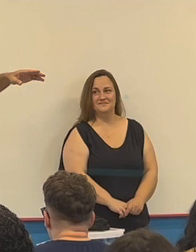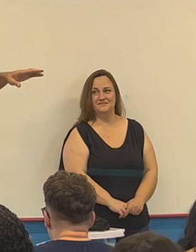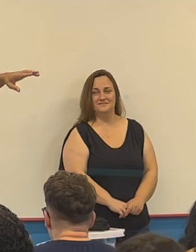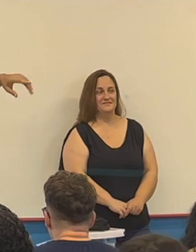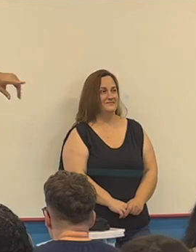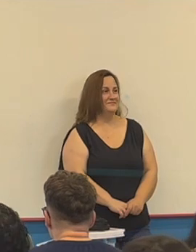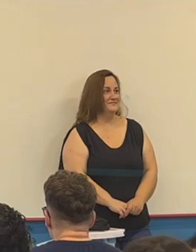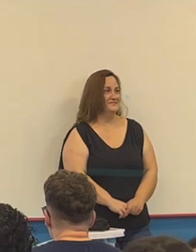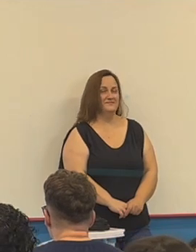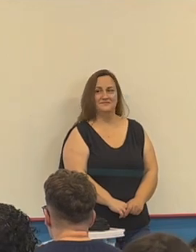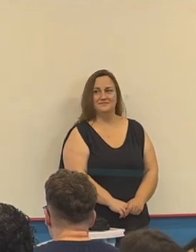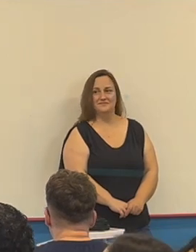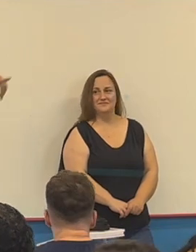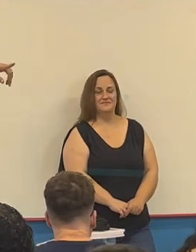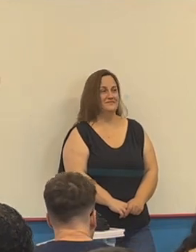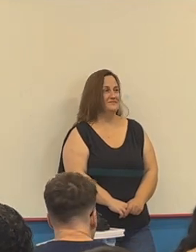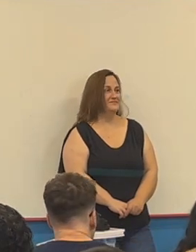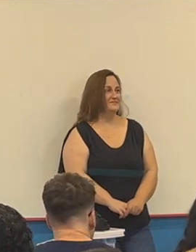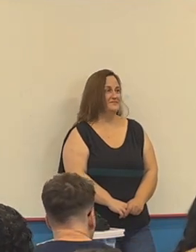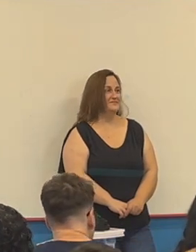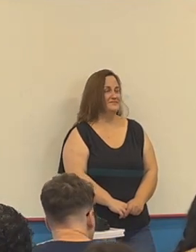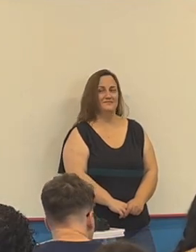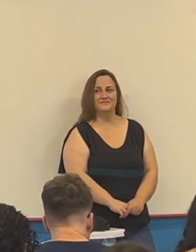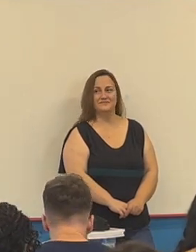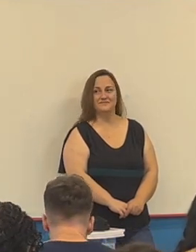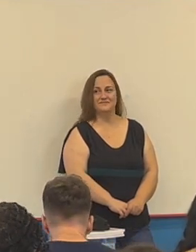Peraí. Já volto com você.